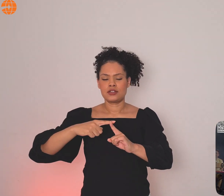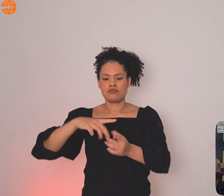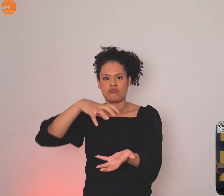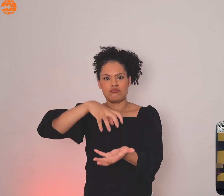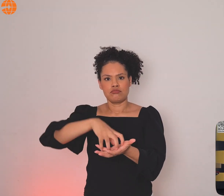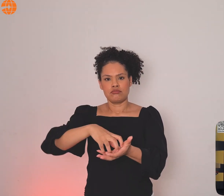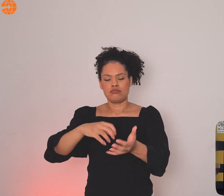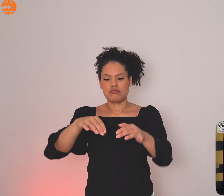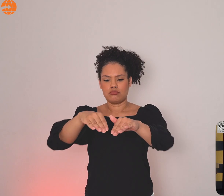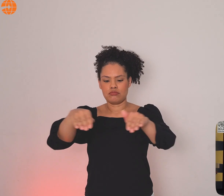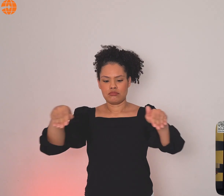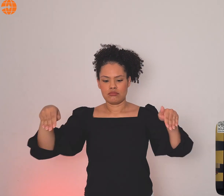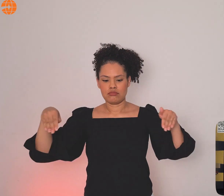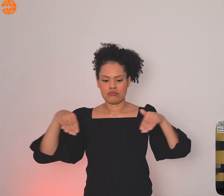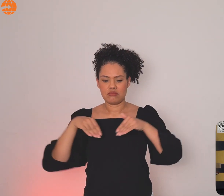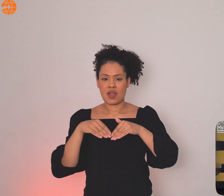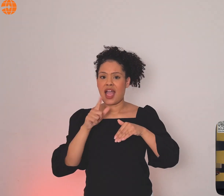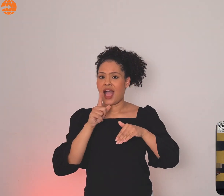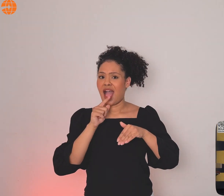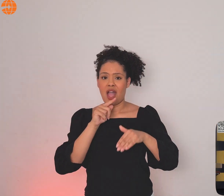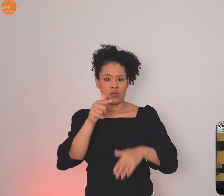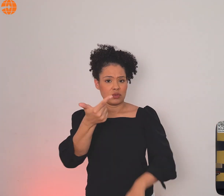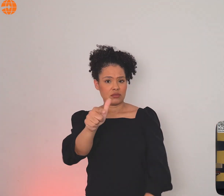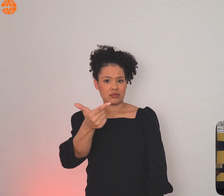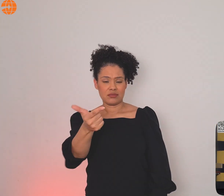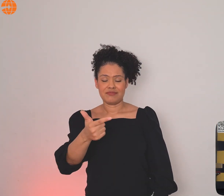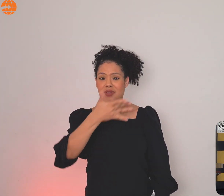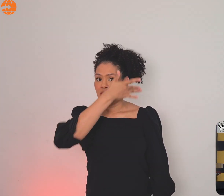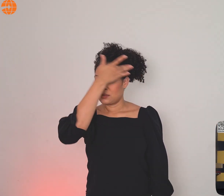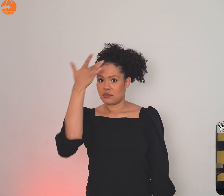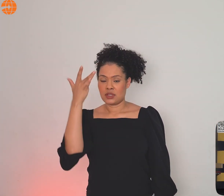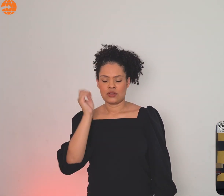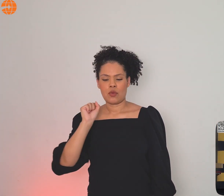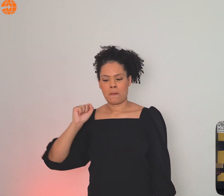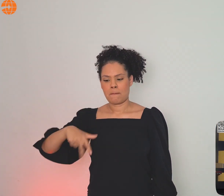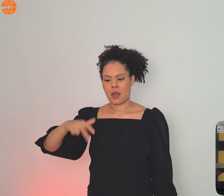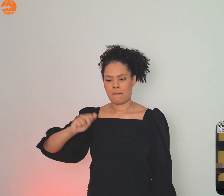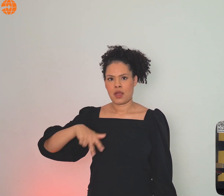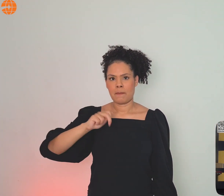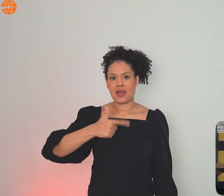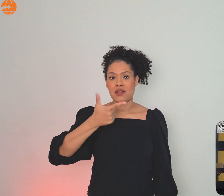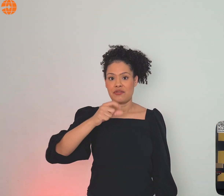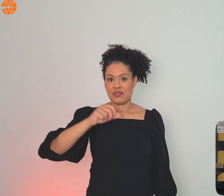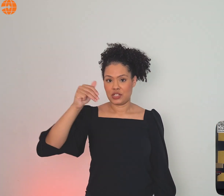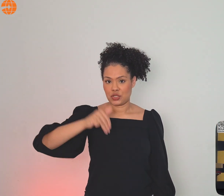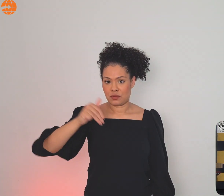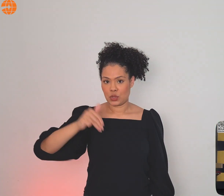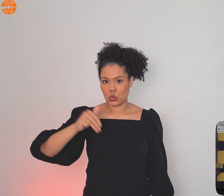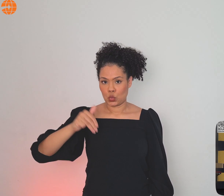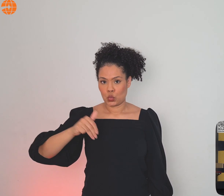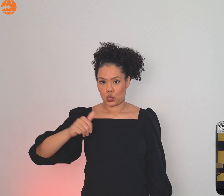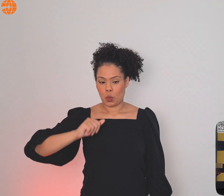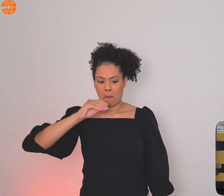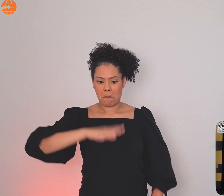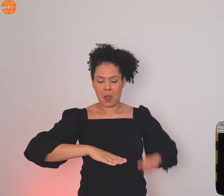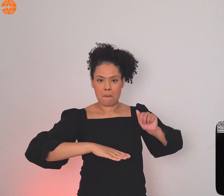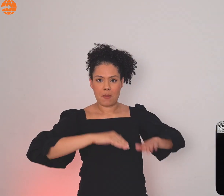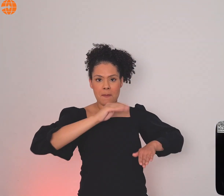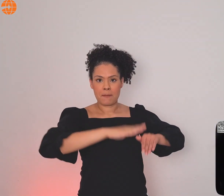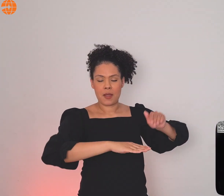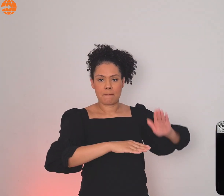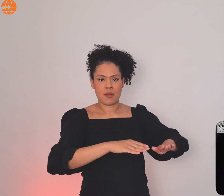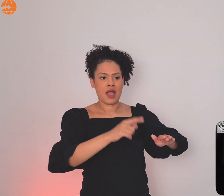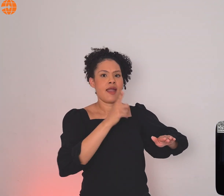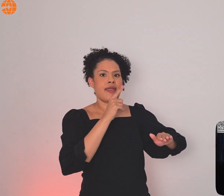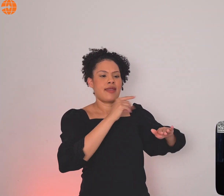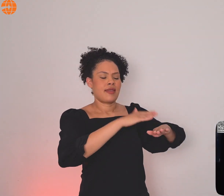Quando as pessoas iam a 20 minutos a pé para buscar água no rio, esse rio tem crocodilos e crianças foram mortas